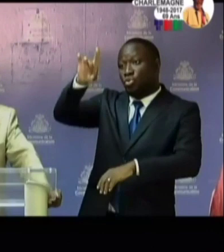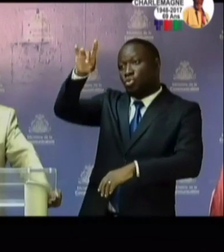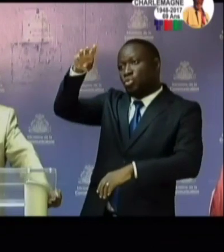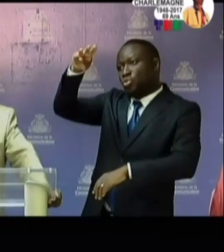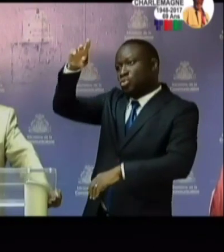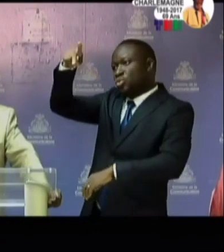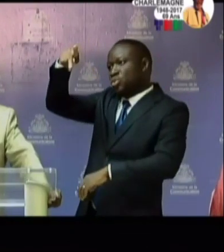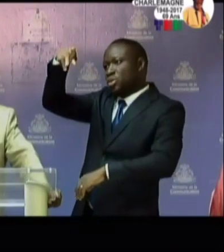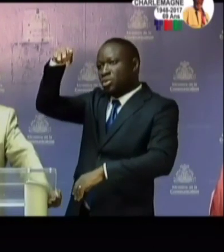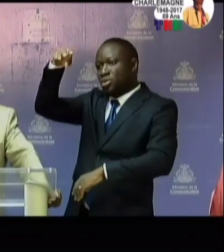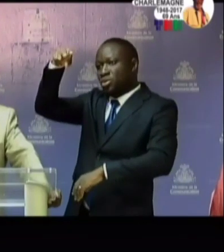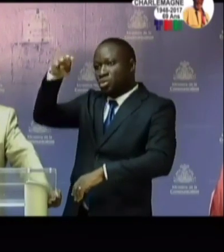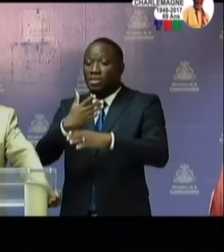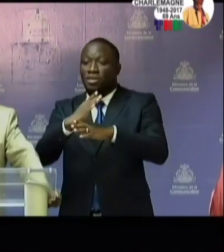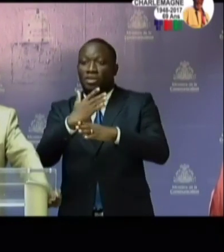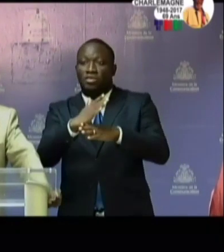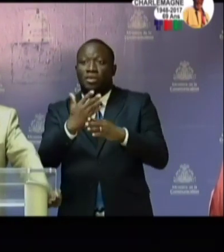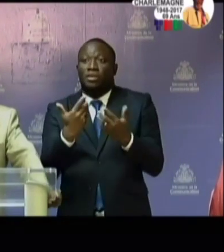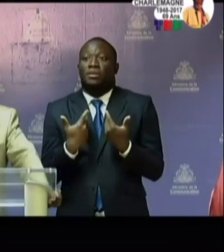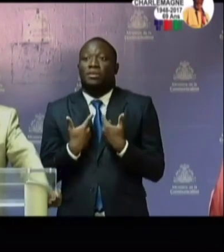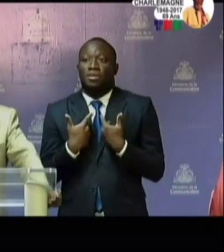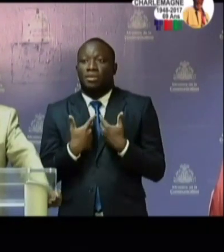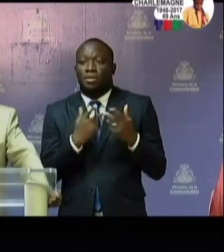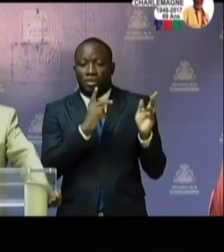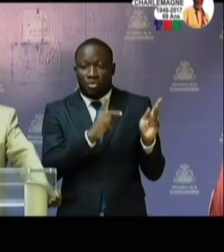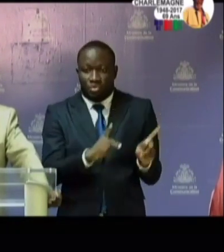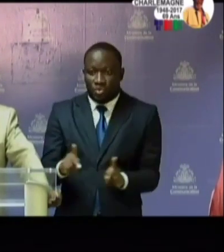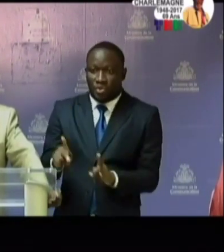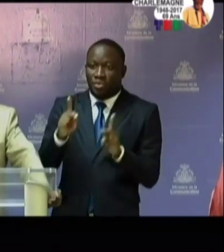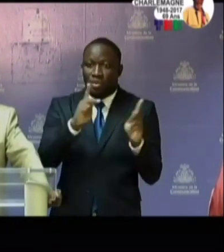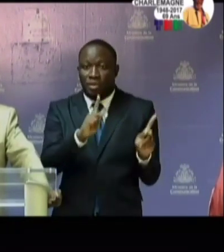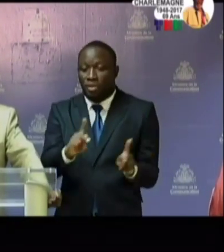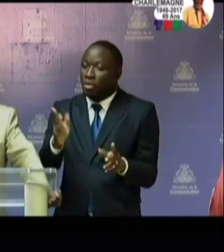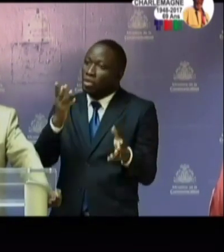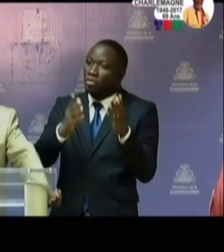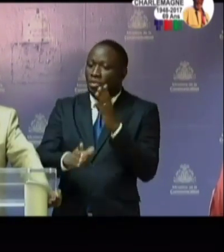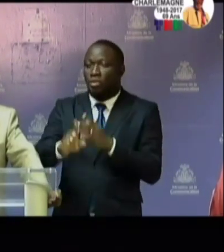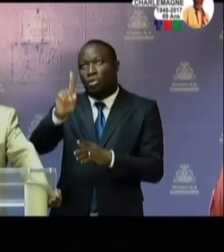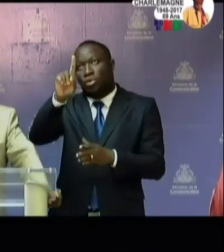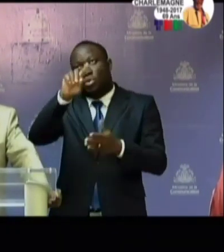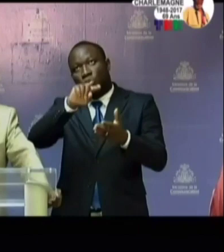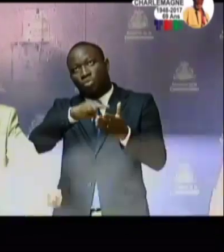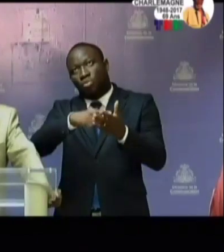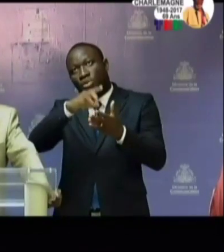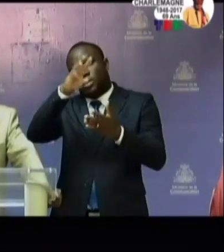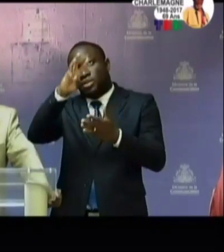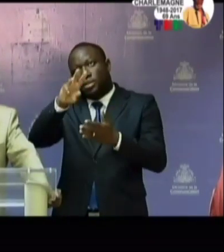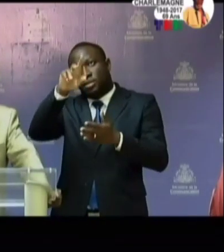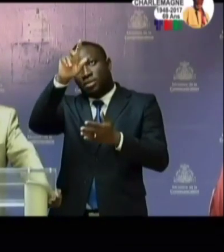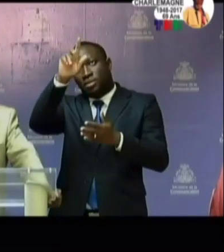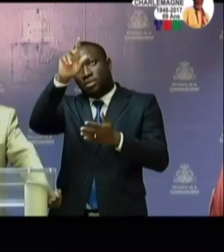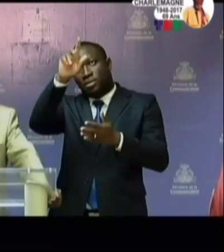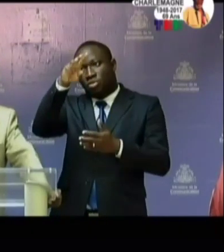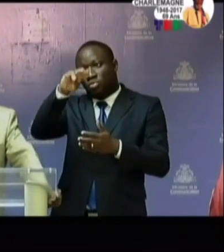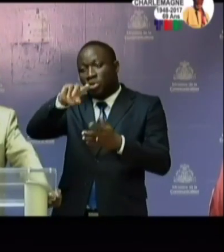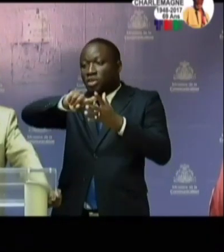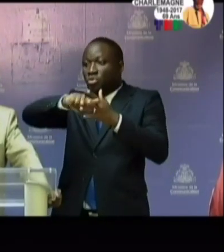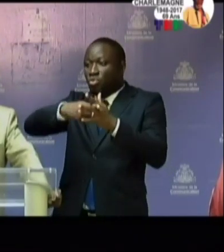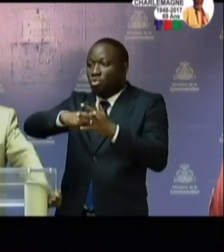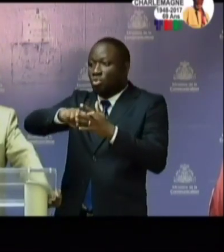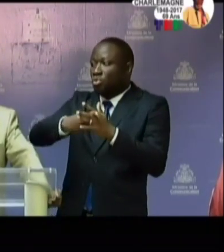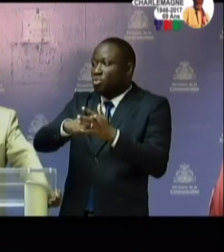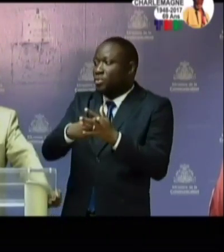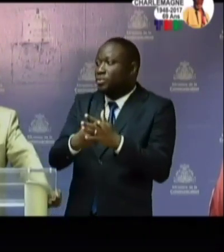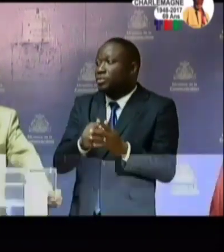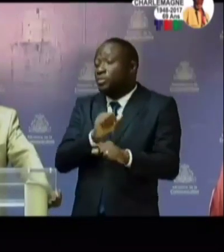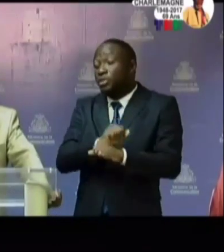Sur 8 km là, déjà, moi, j'ai préparé environ 1,6 km. Je commence à mettre revêtement la